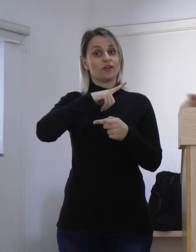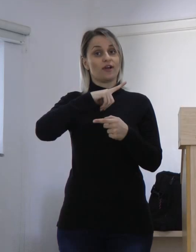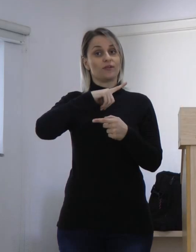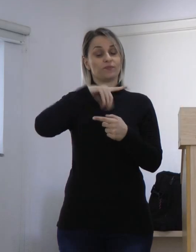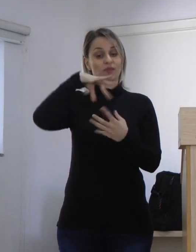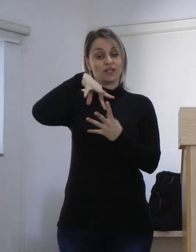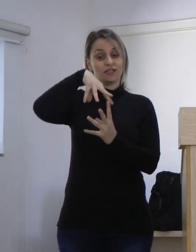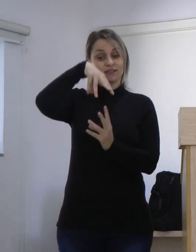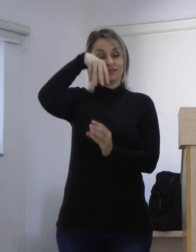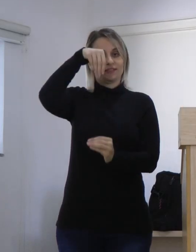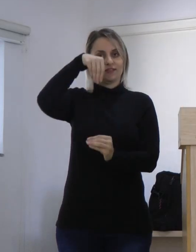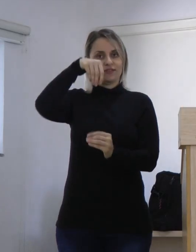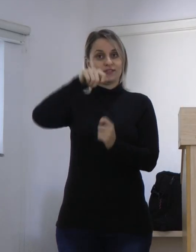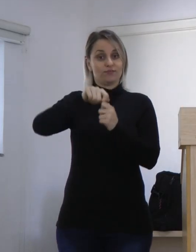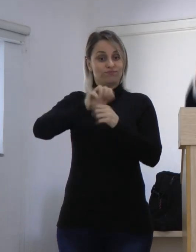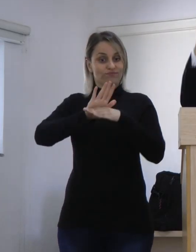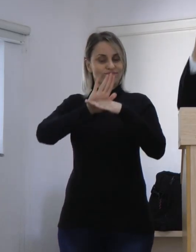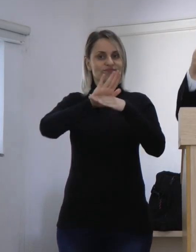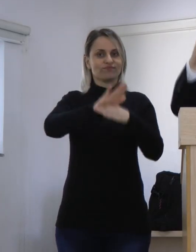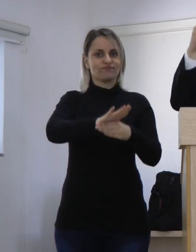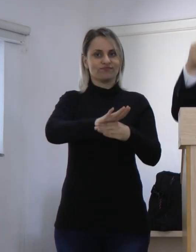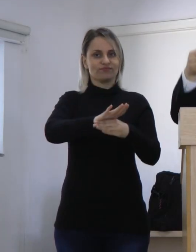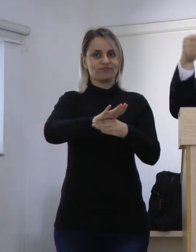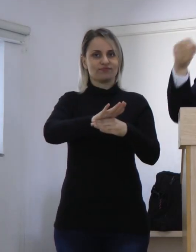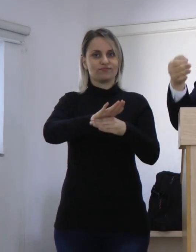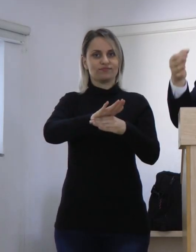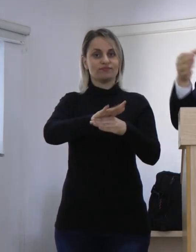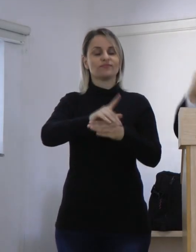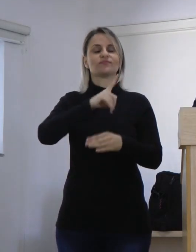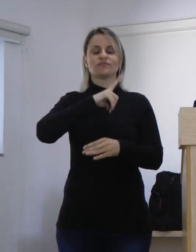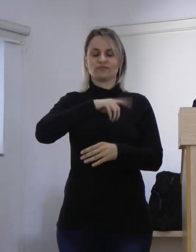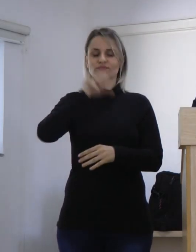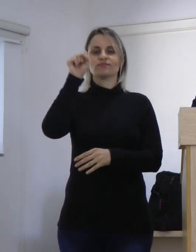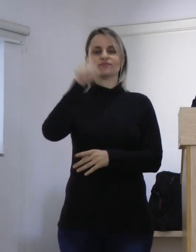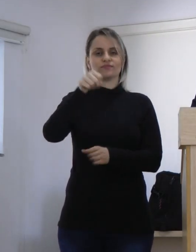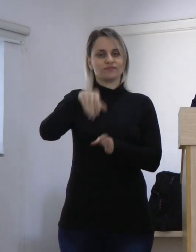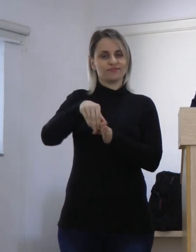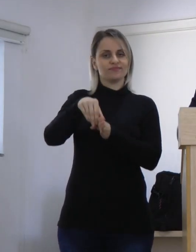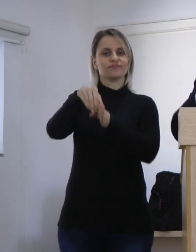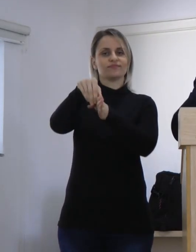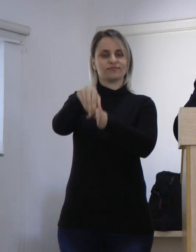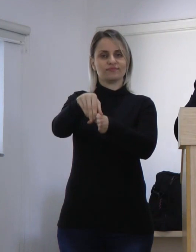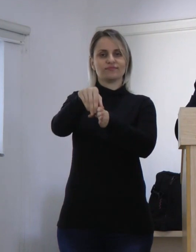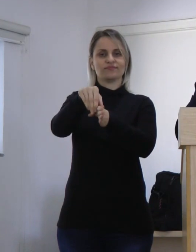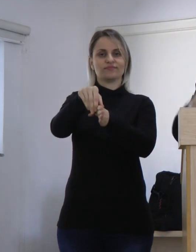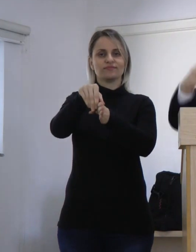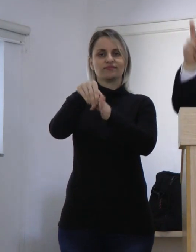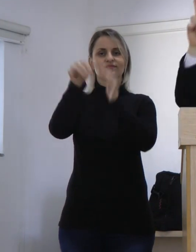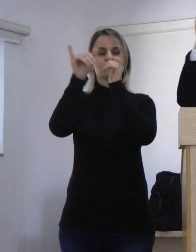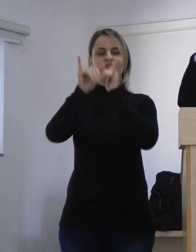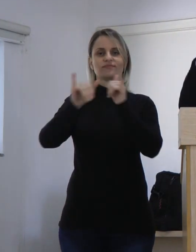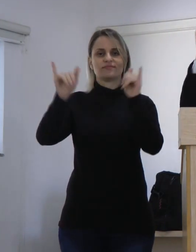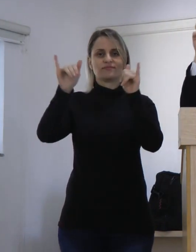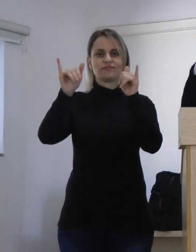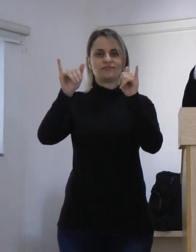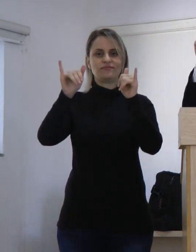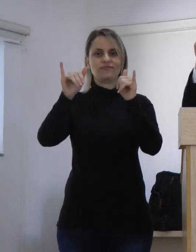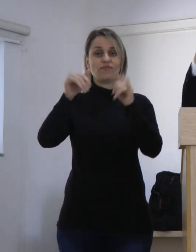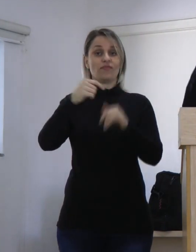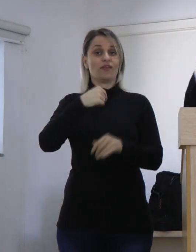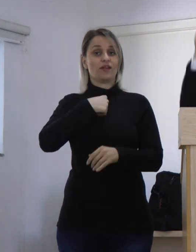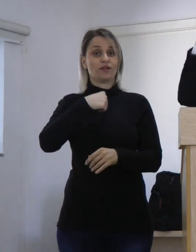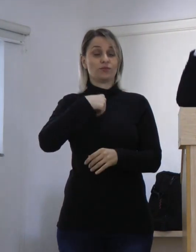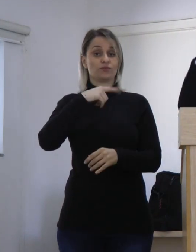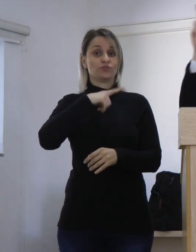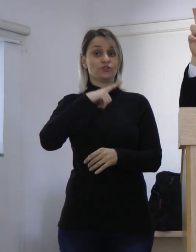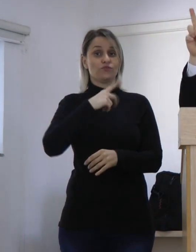espiritual. Então existe a providência divina, meus amigos. Os Espíritos me ajudaram a passar em 2 concursos. Não